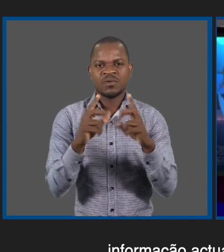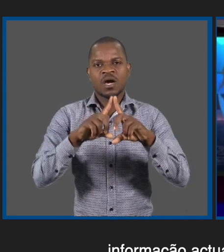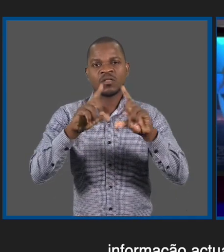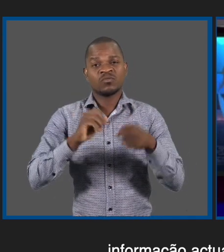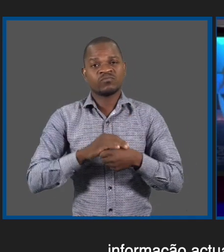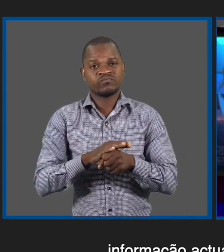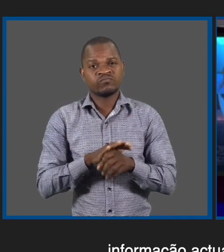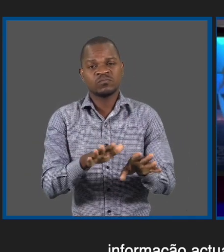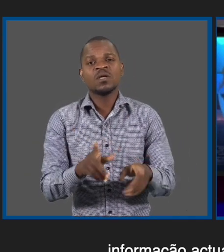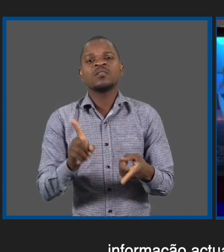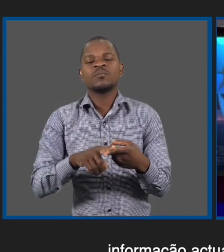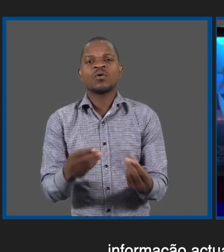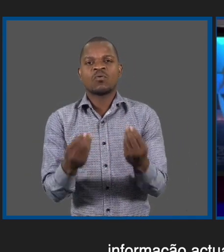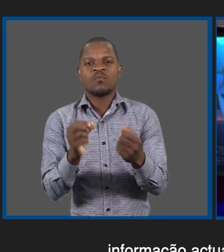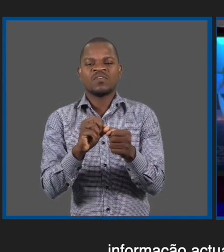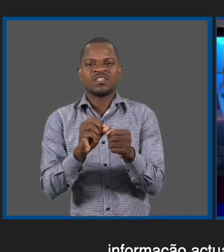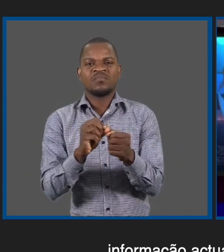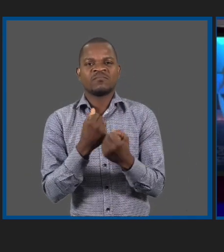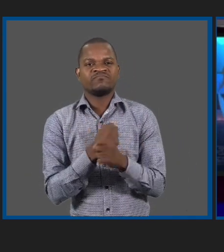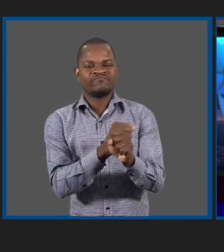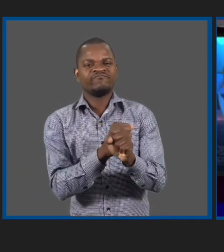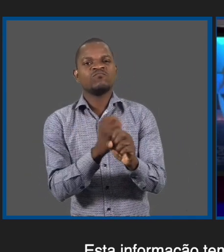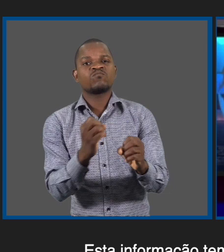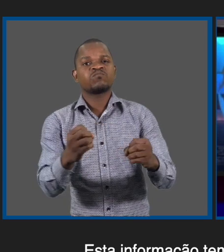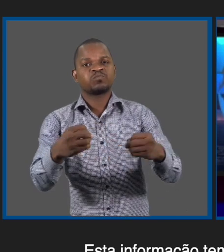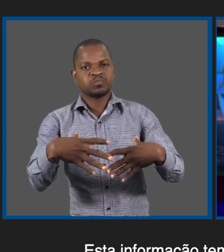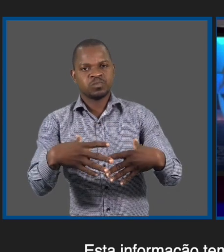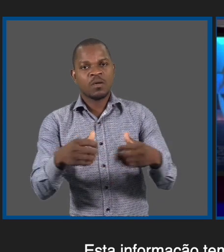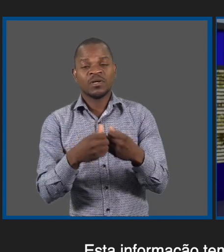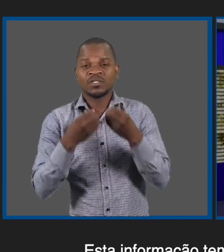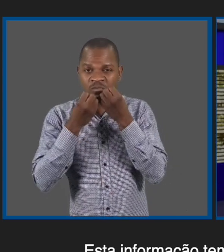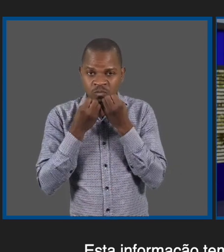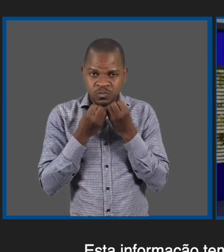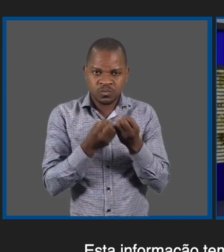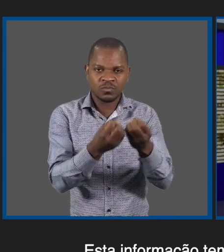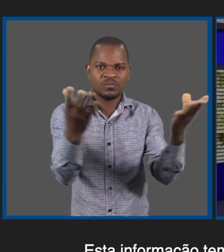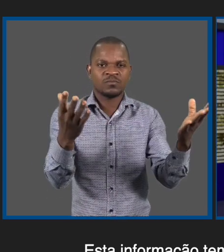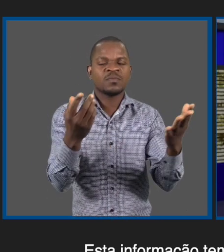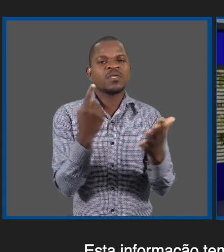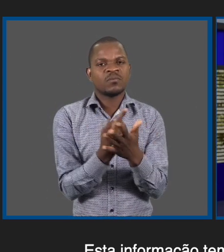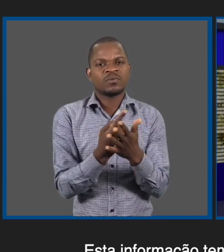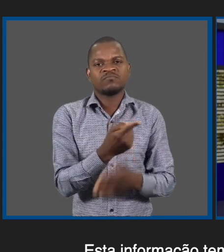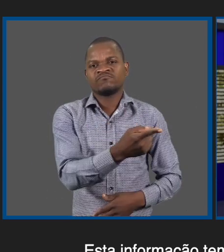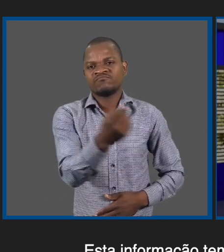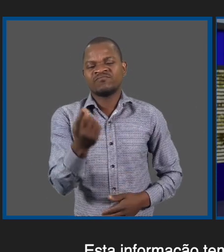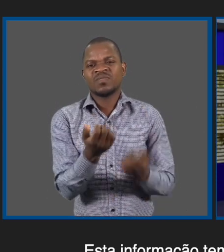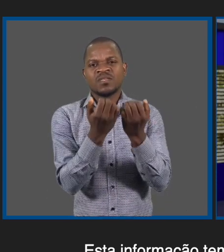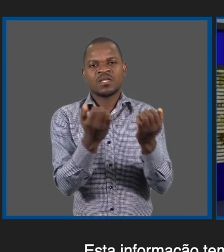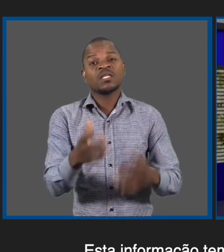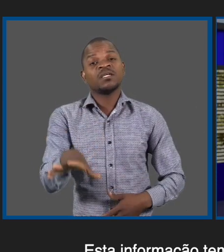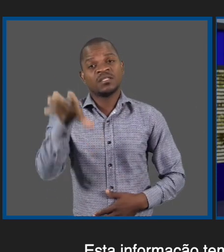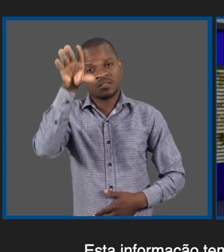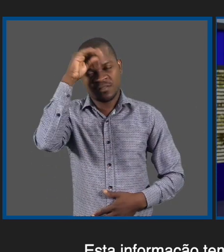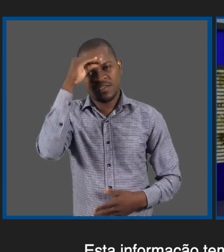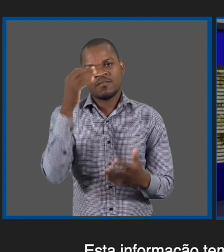própria doença e os riscos de contágio desta doença. Esta informação tem que ser transmitida numa forma